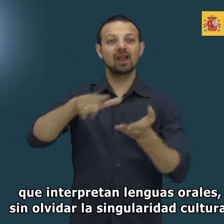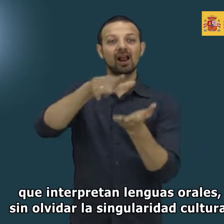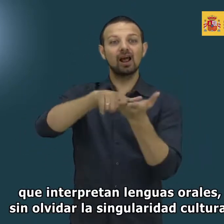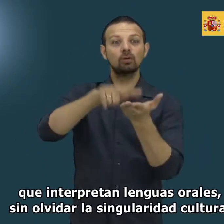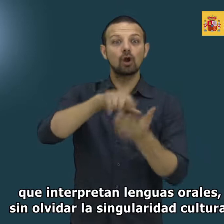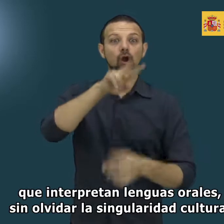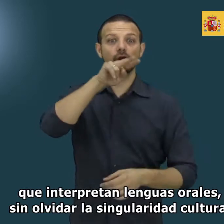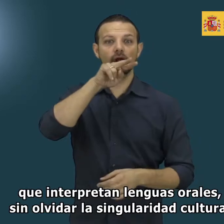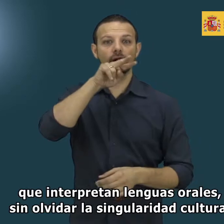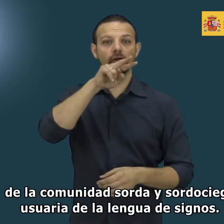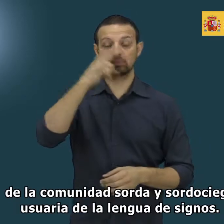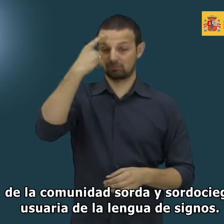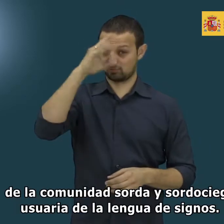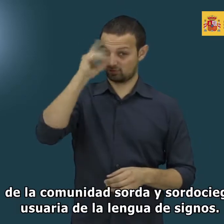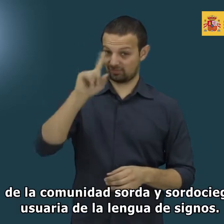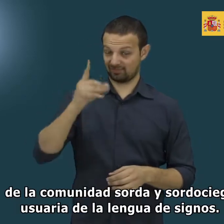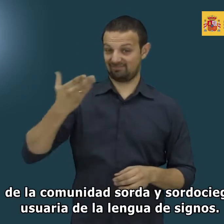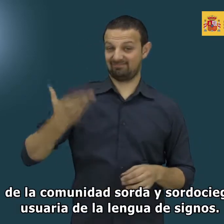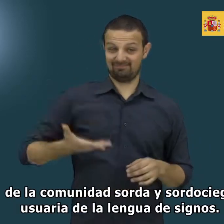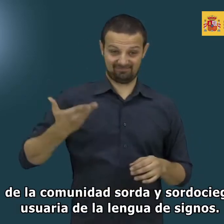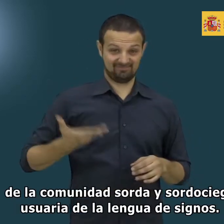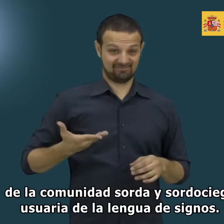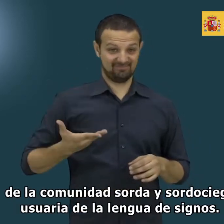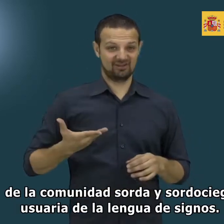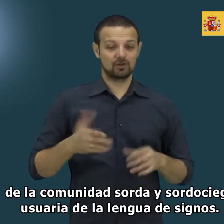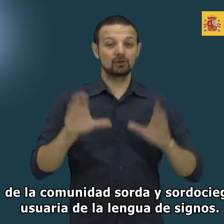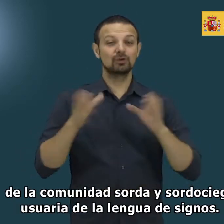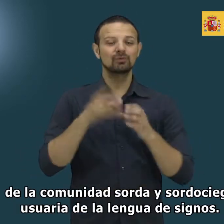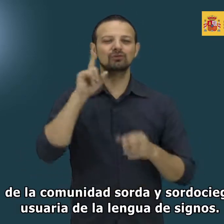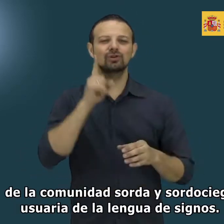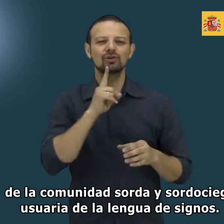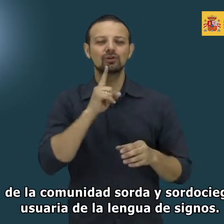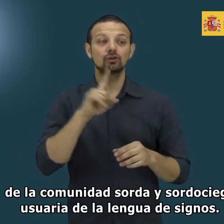singularidad cultural de la comunidad sorda y sordociega usuaria de la lengua de signos.